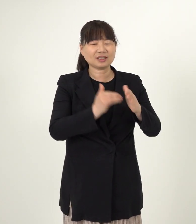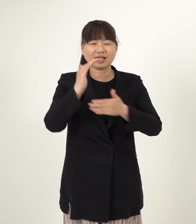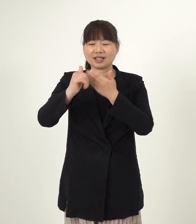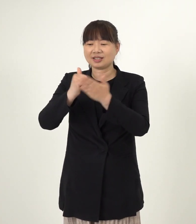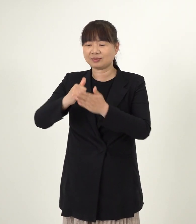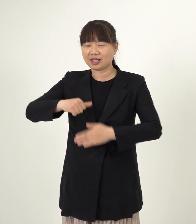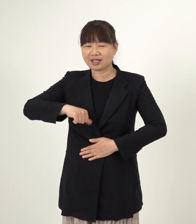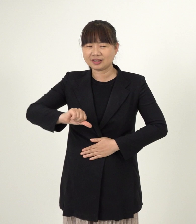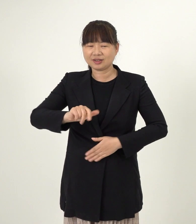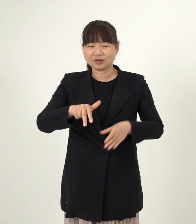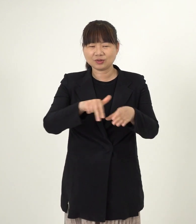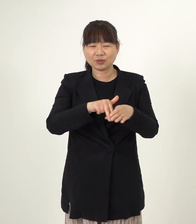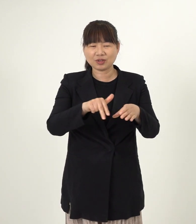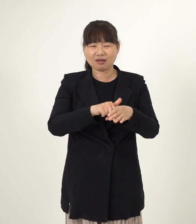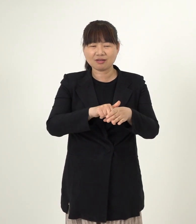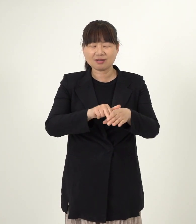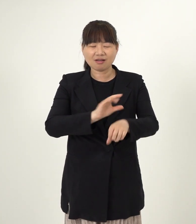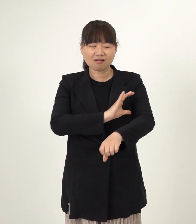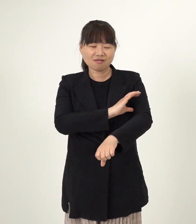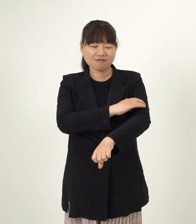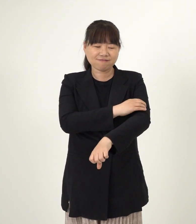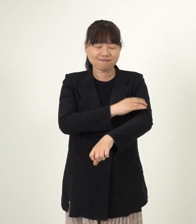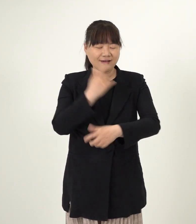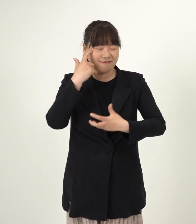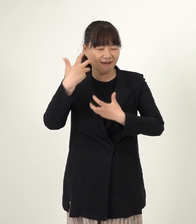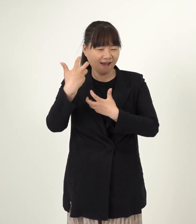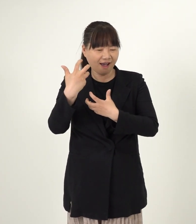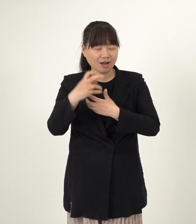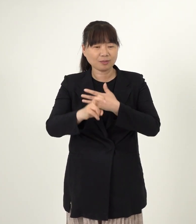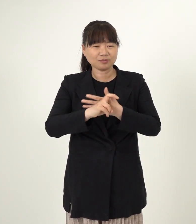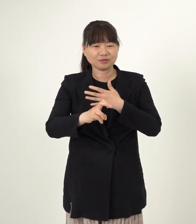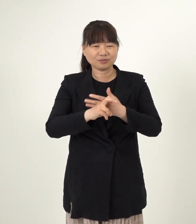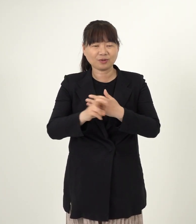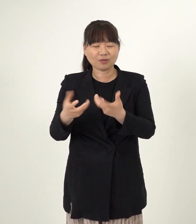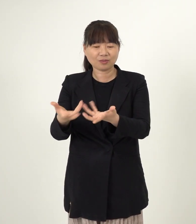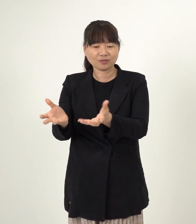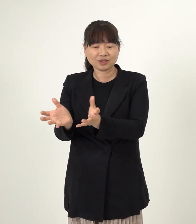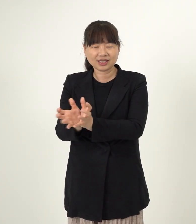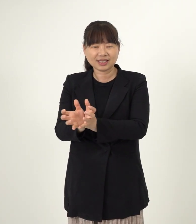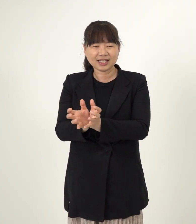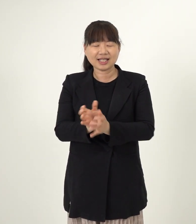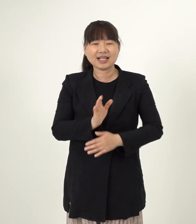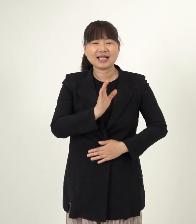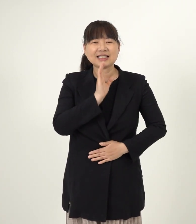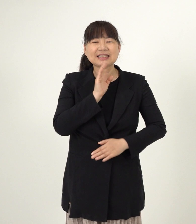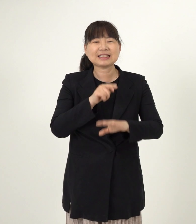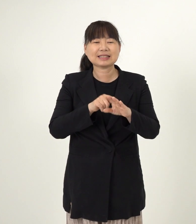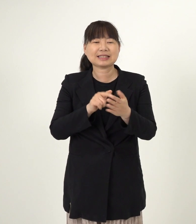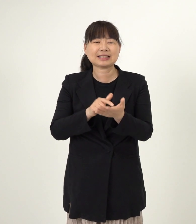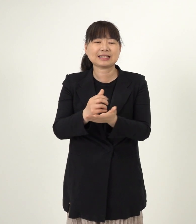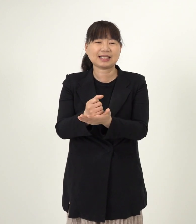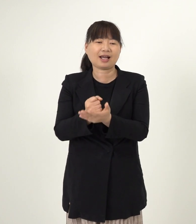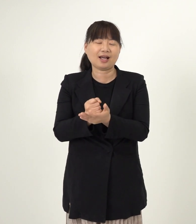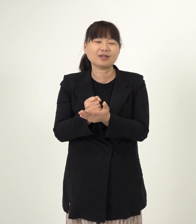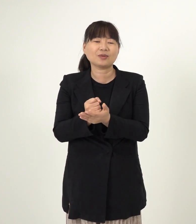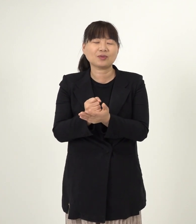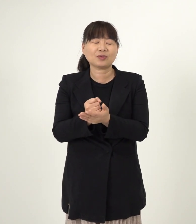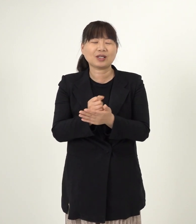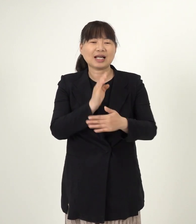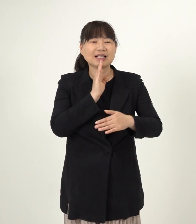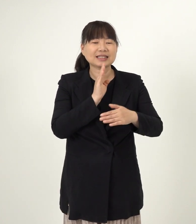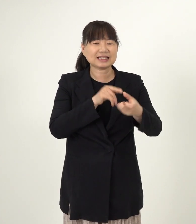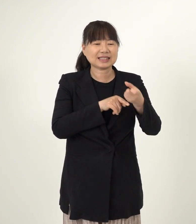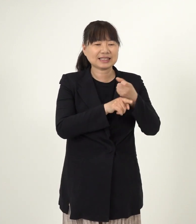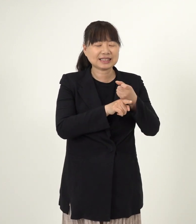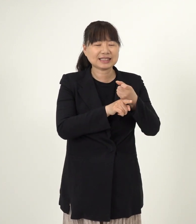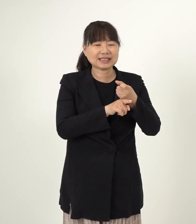이 종교적 광기에 묶여있는 불법한 무리들이 진심을 다해서 진리에